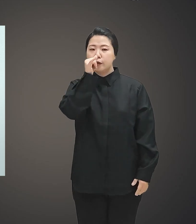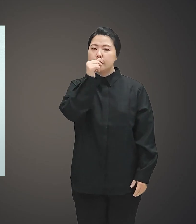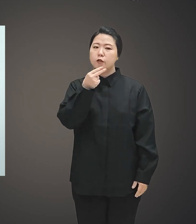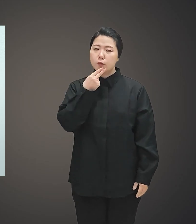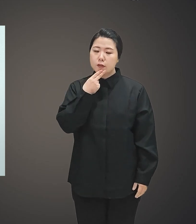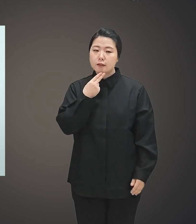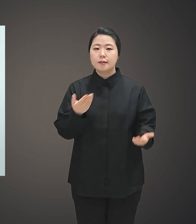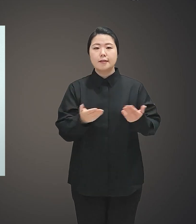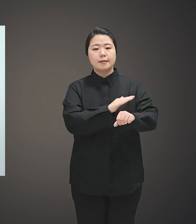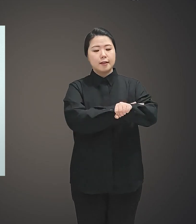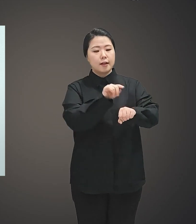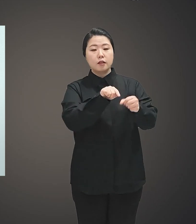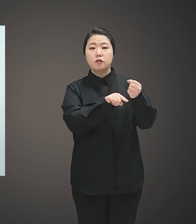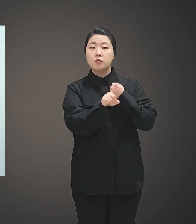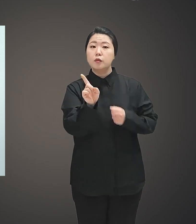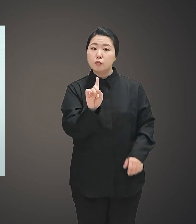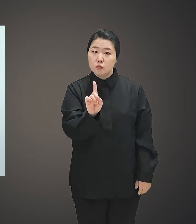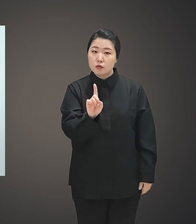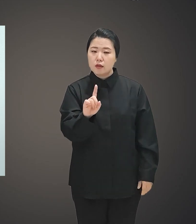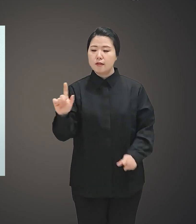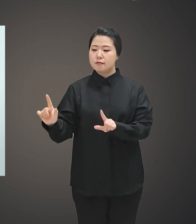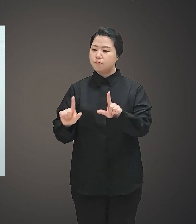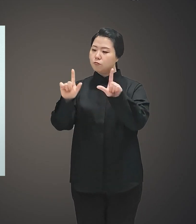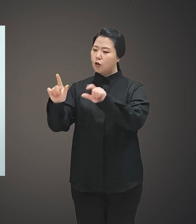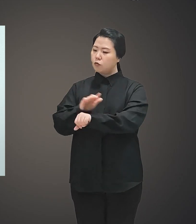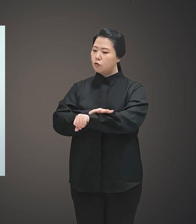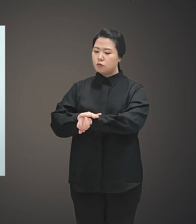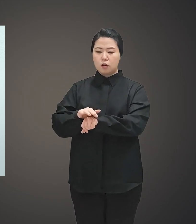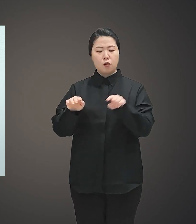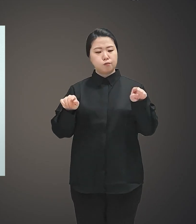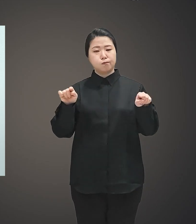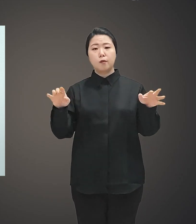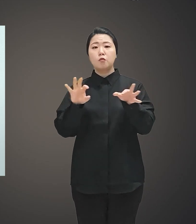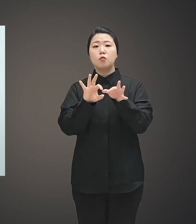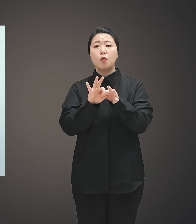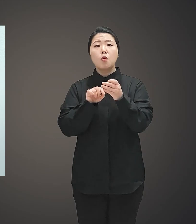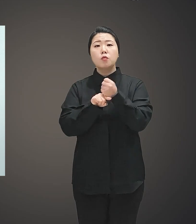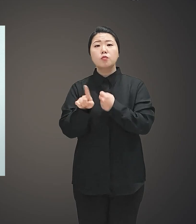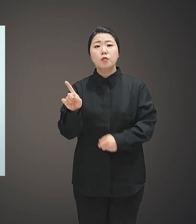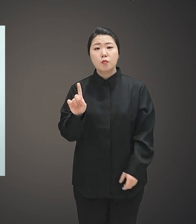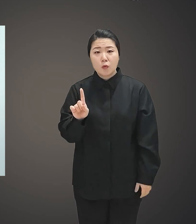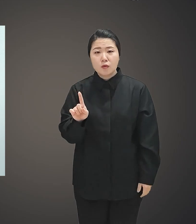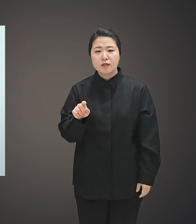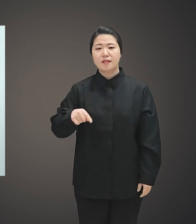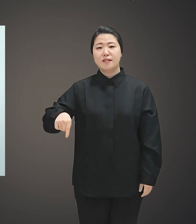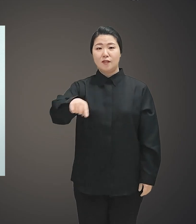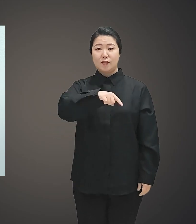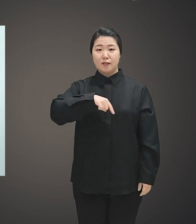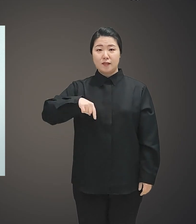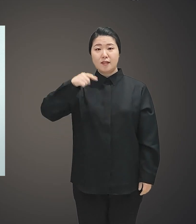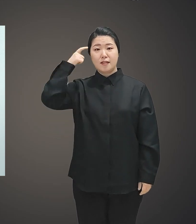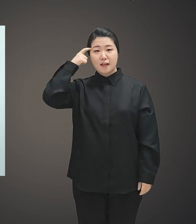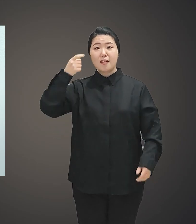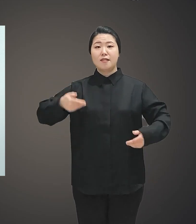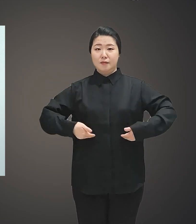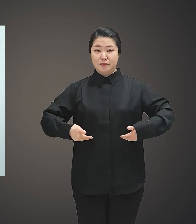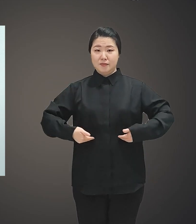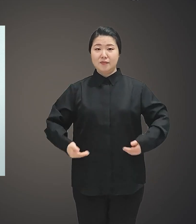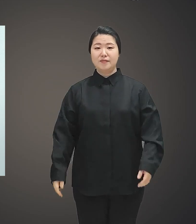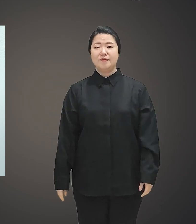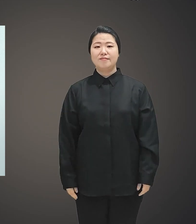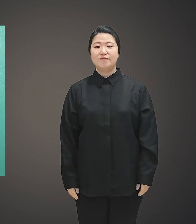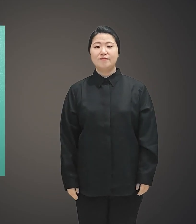일을 잘한다는 게 무슨 의미인지, 그것이 잘 사는 삶과 어떻게 연결되는지 생각해보기 위해서지요.